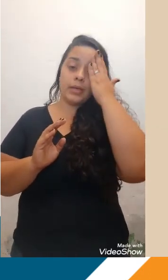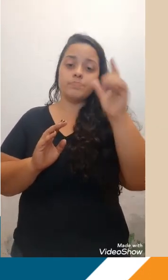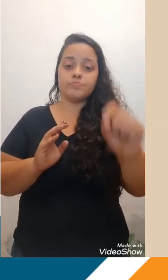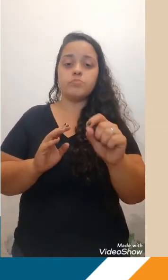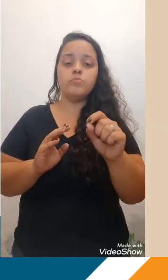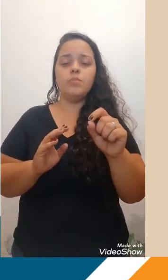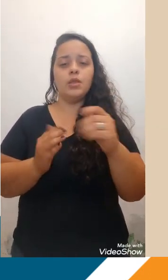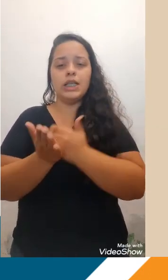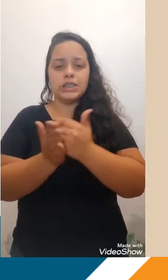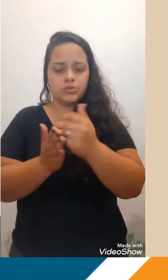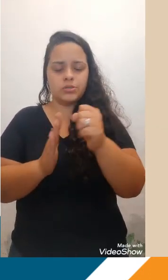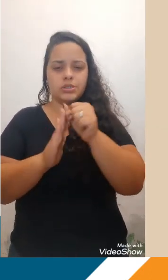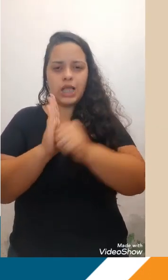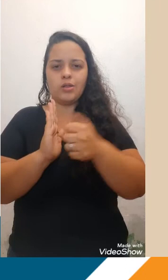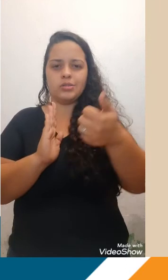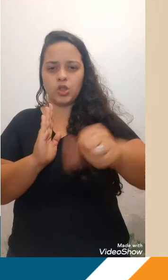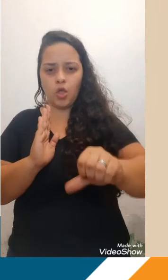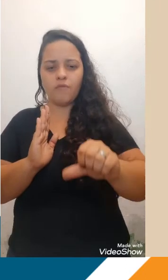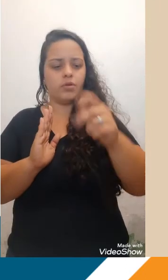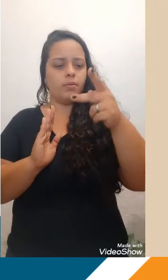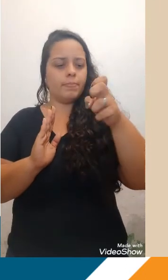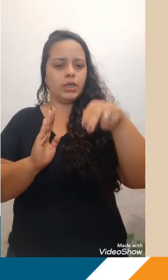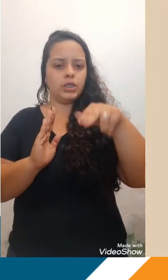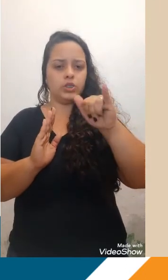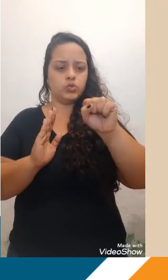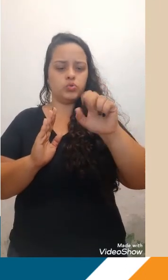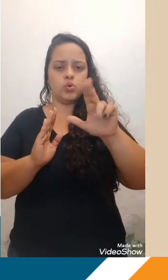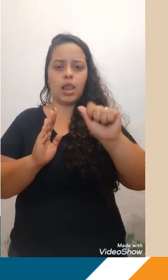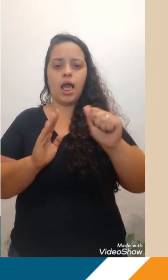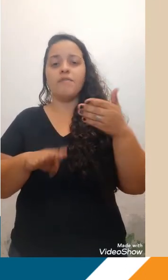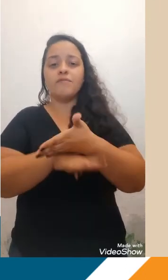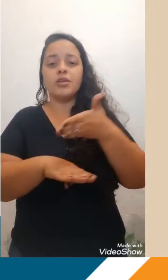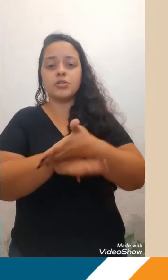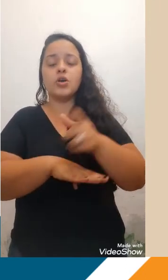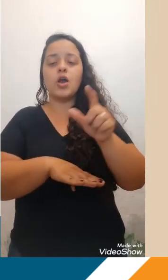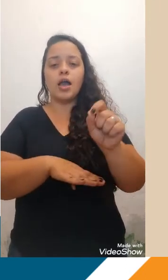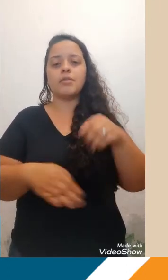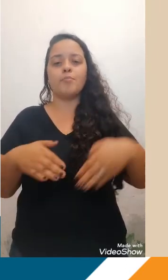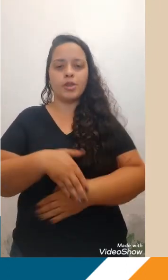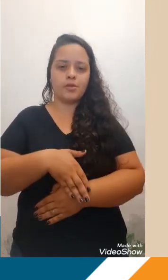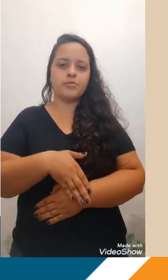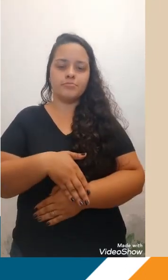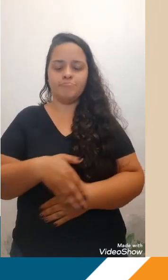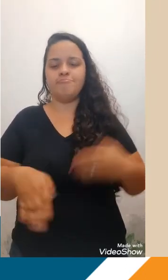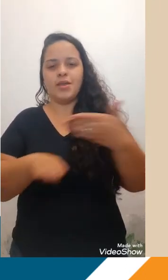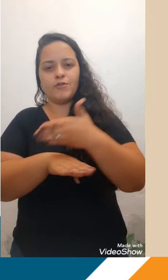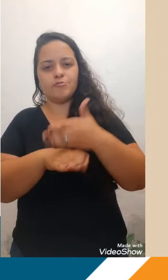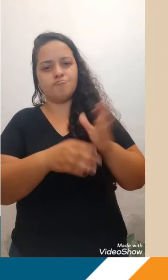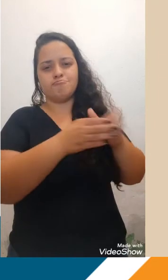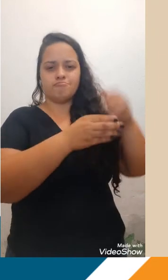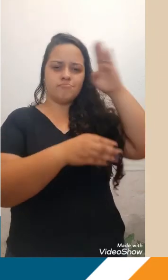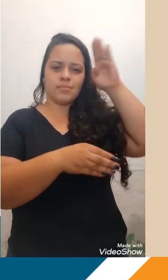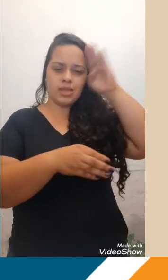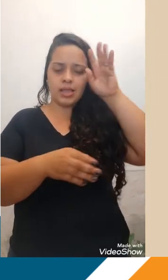sabemos que no início do século XIX, a Península Ibérica foi invadida pelas tropas napoleônicas e,